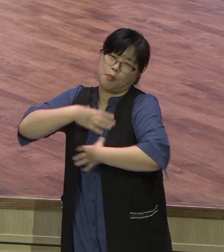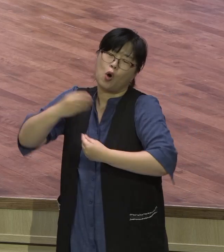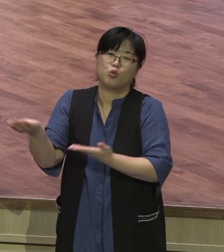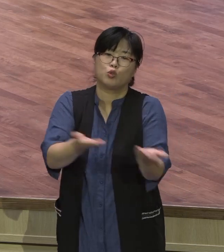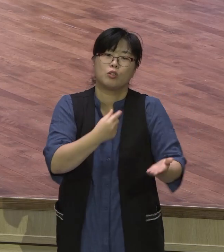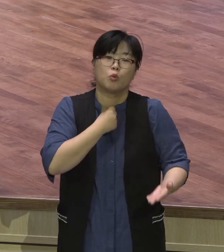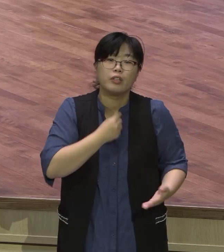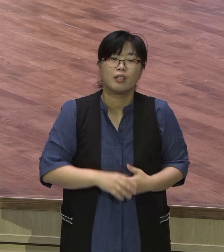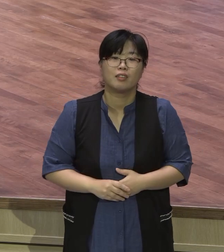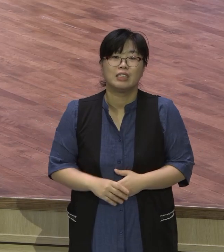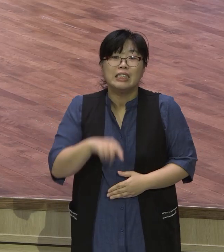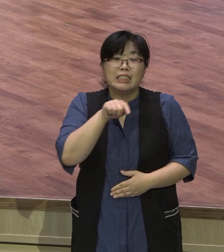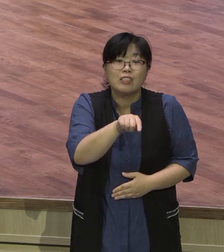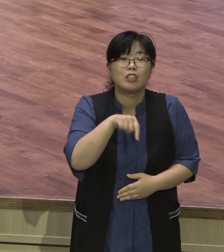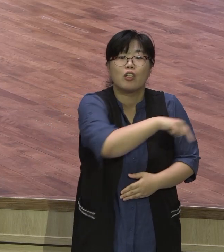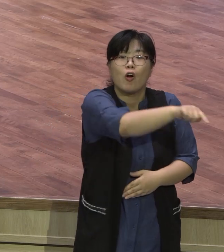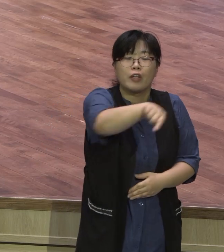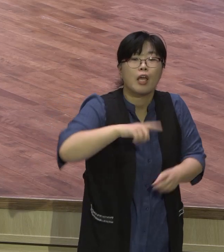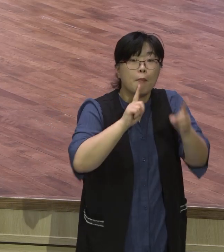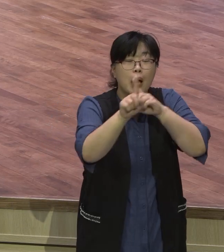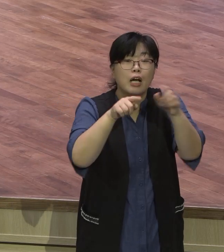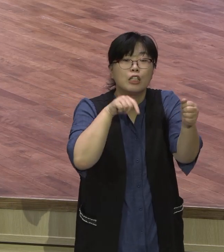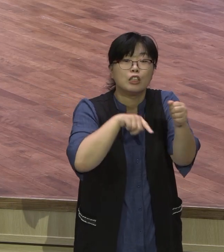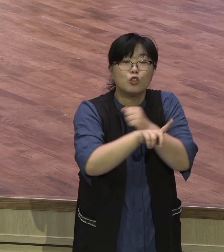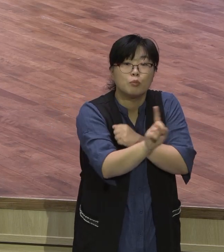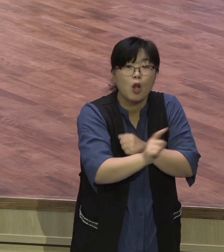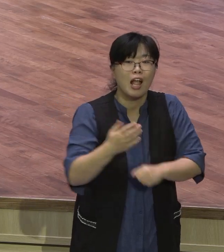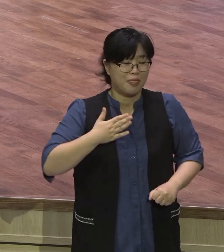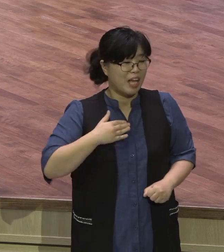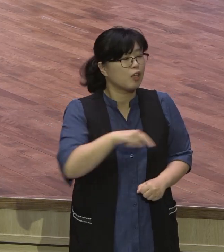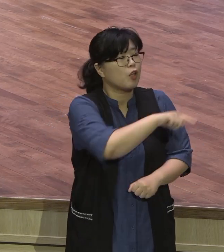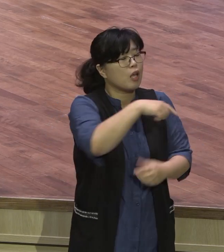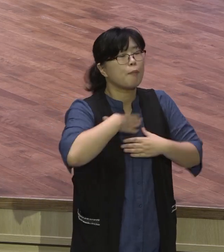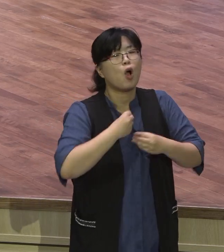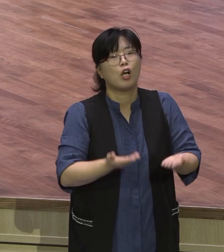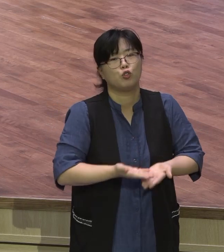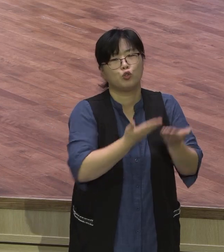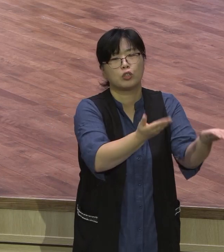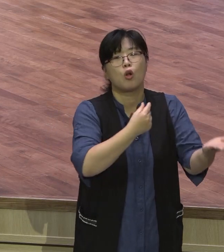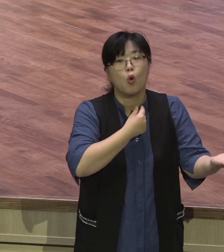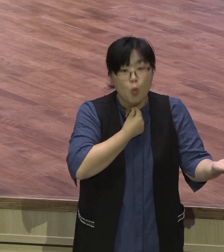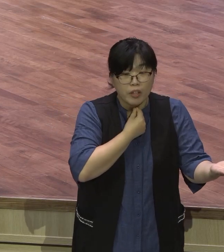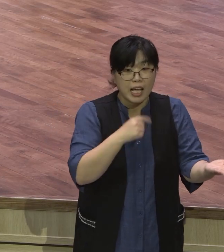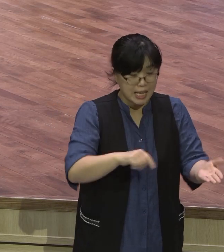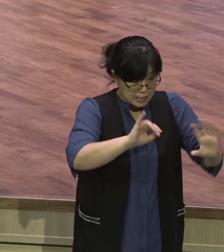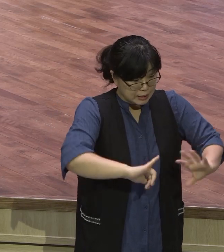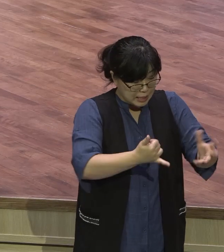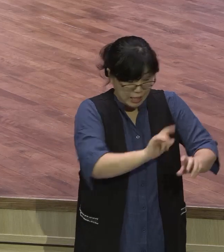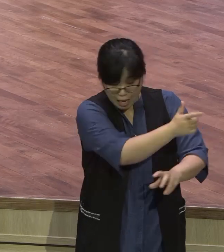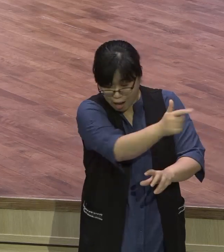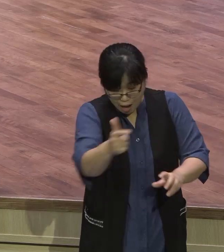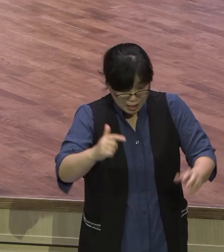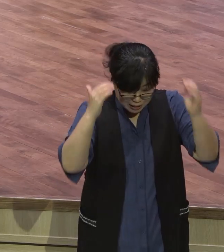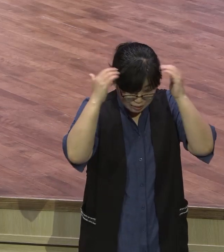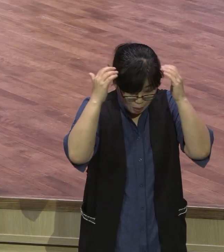안에서 평안을 누리하려 함이라 세상에서 내가 환란당하나 담대하라 내가 세상을 이겨노라